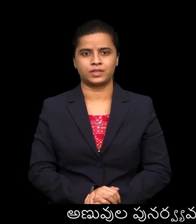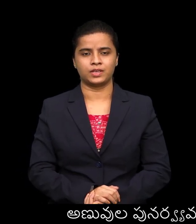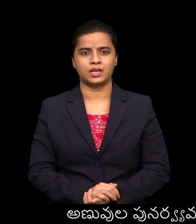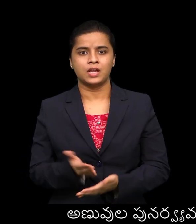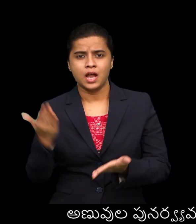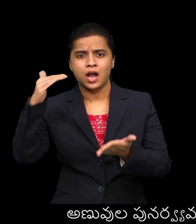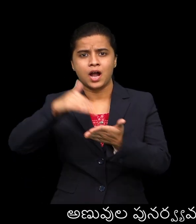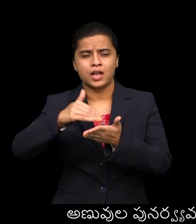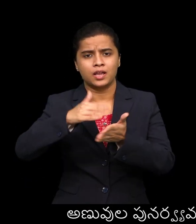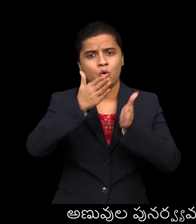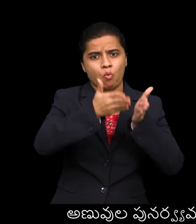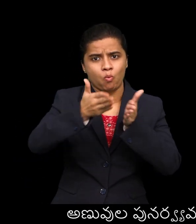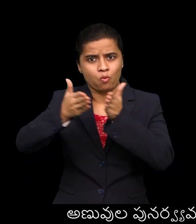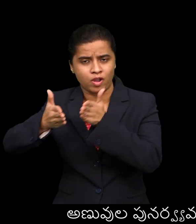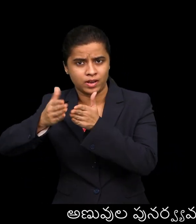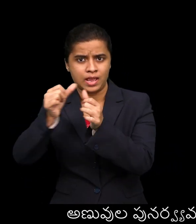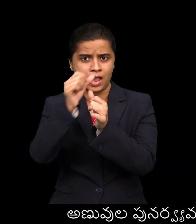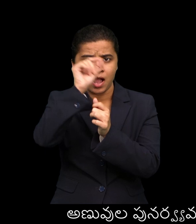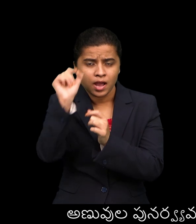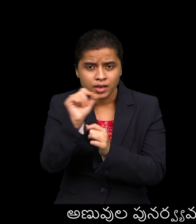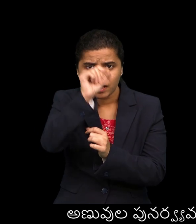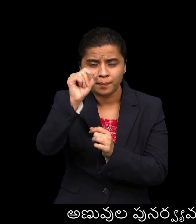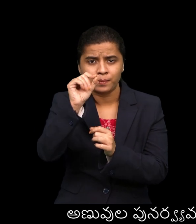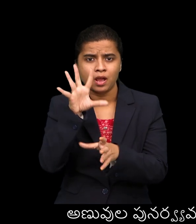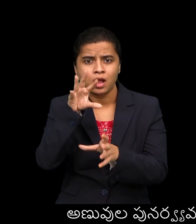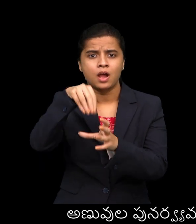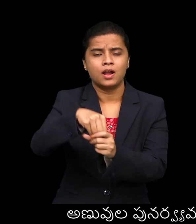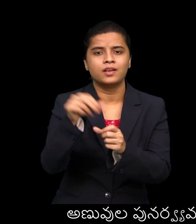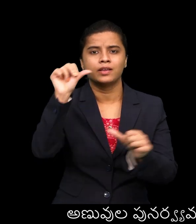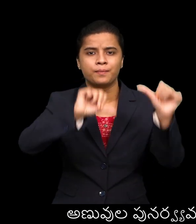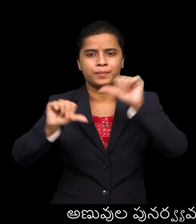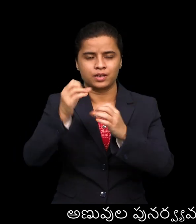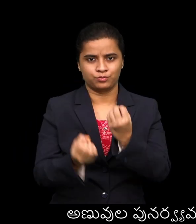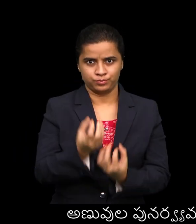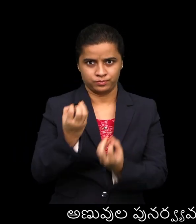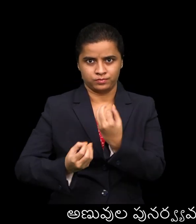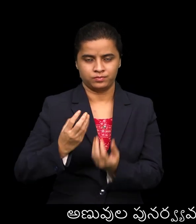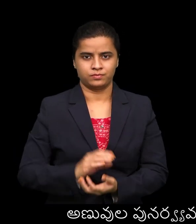అణువుల పునర్వ్యవస్థీకరణ రసాయన ప్రతిచర్యలలో జరుగుతుంది.